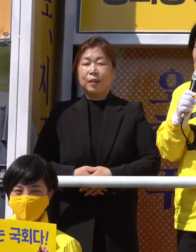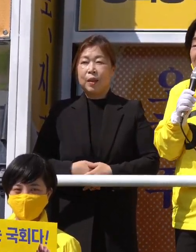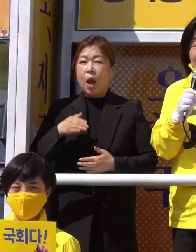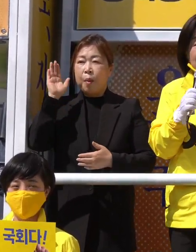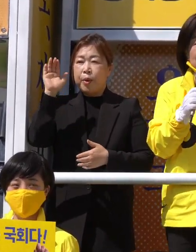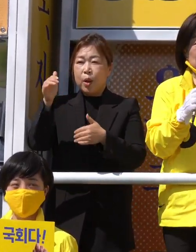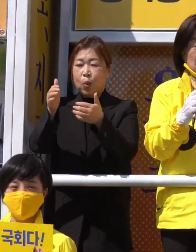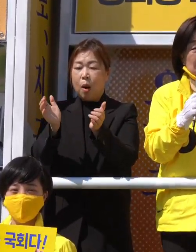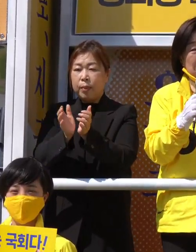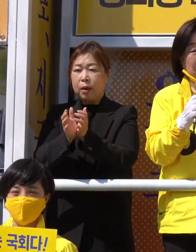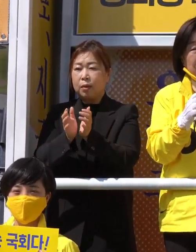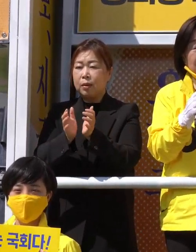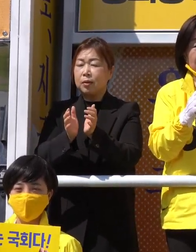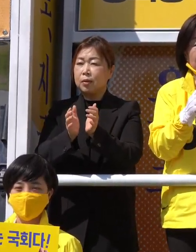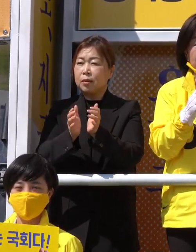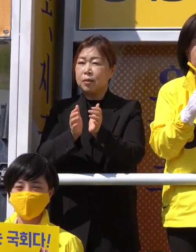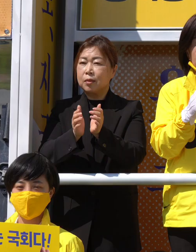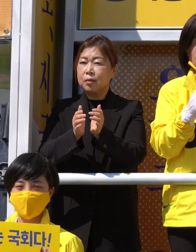미래통합당이